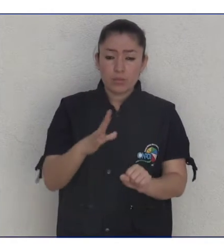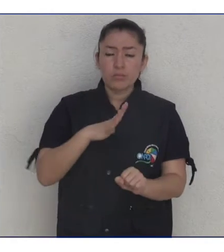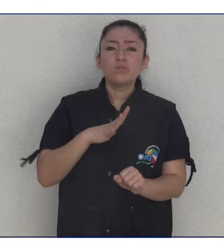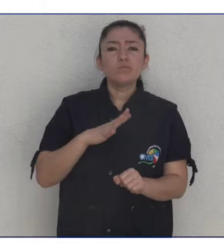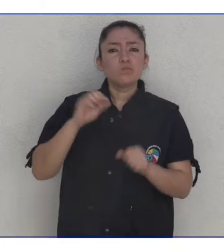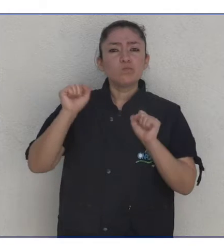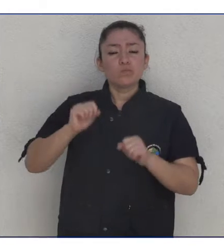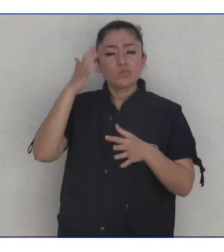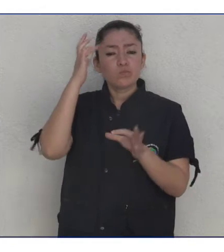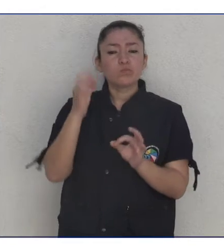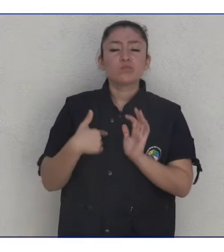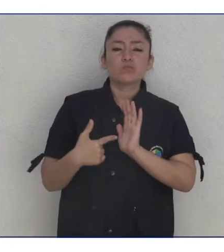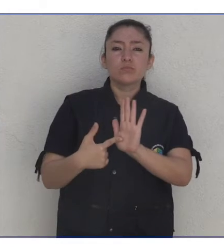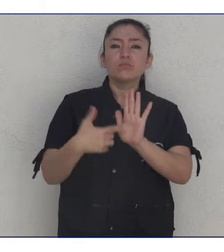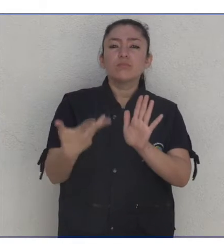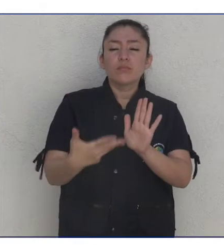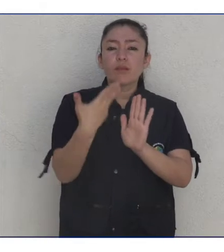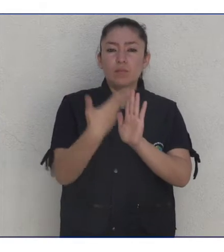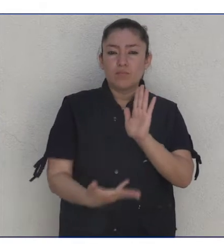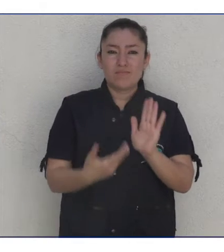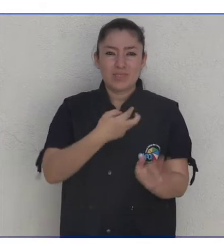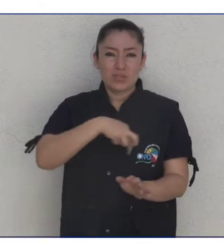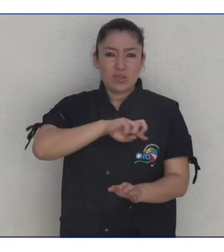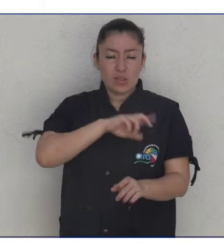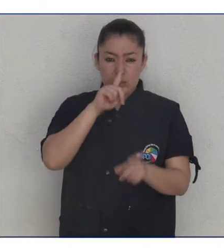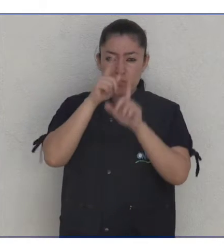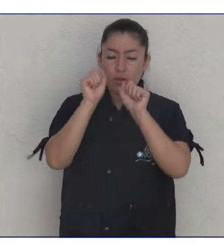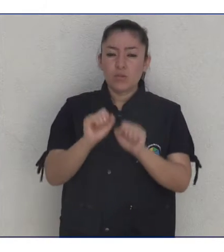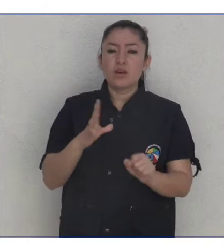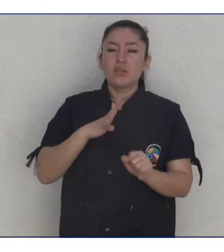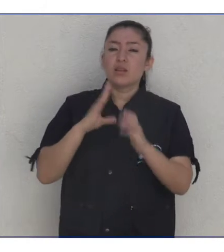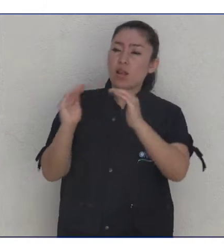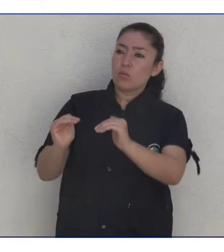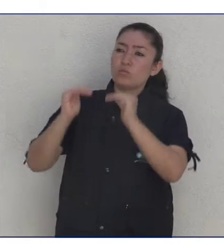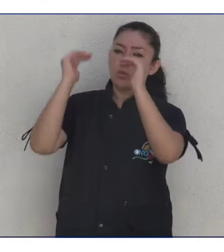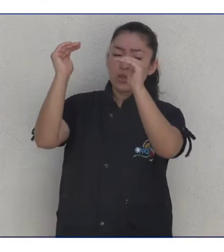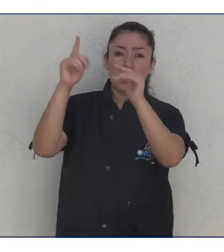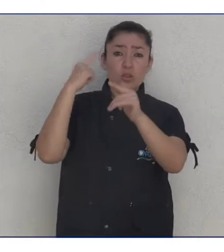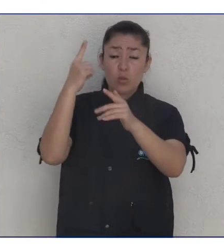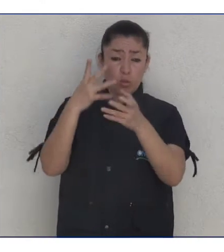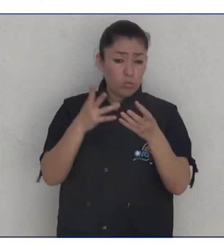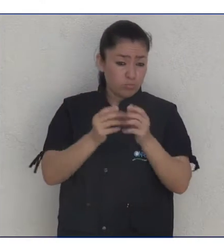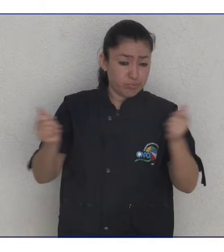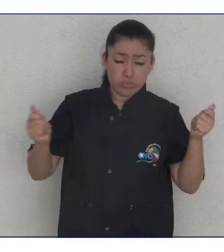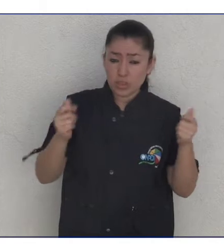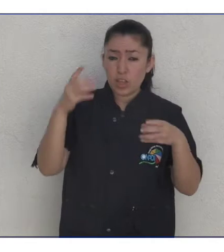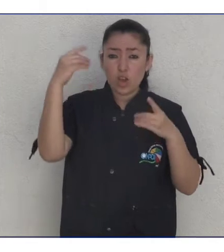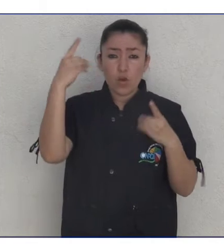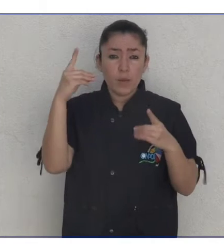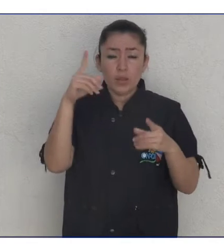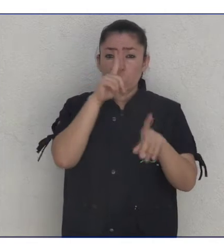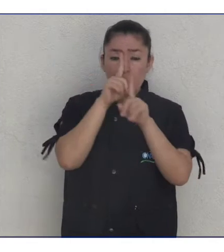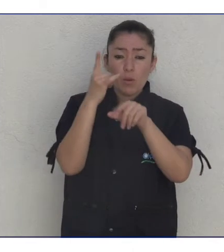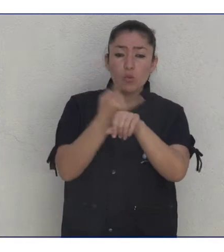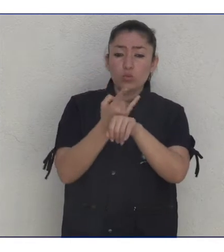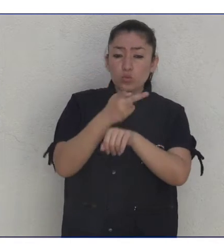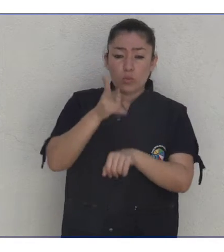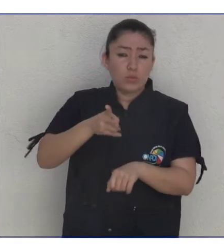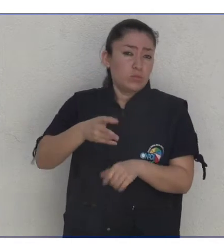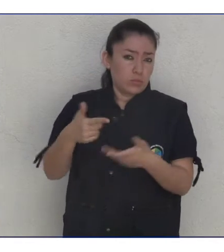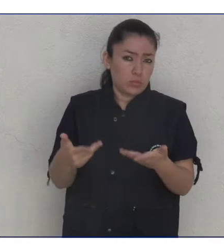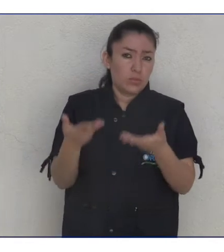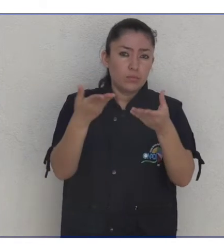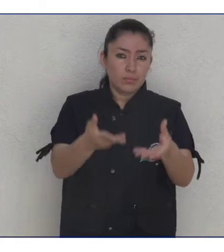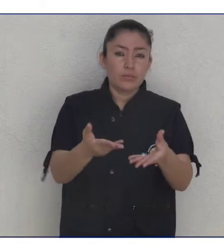disposición en consulta personal, así como hacer del conocimiento de la autoridad competente toda destrucción o uso indebido de los mismos